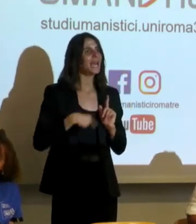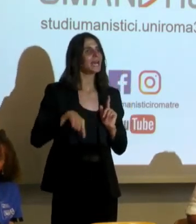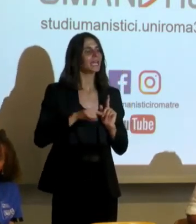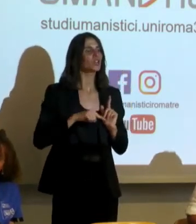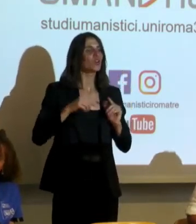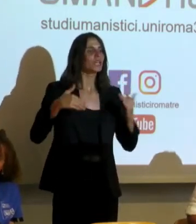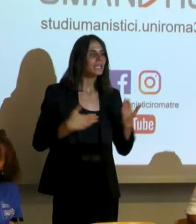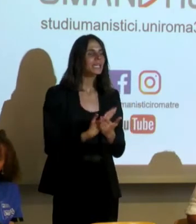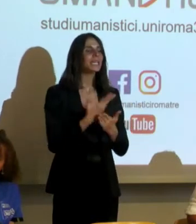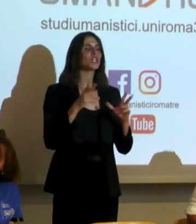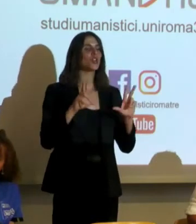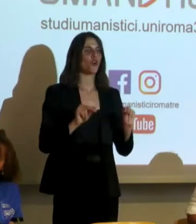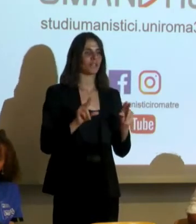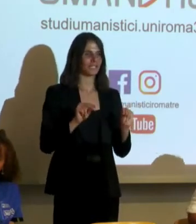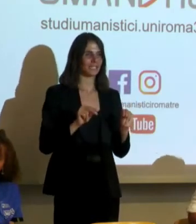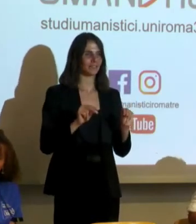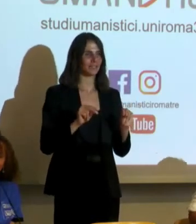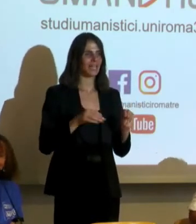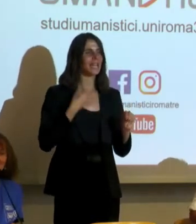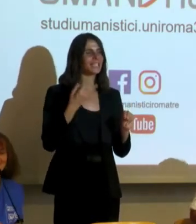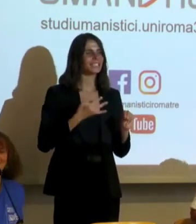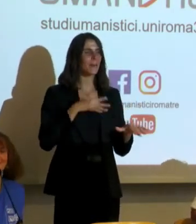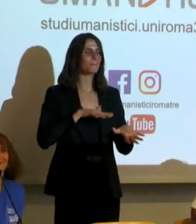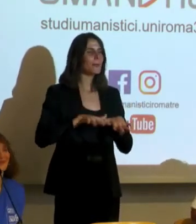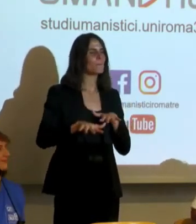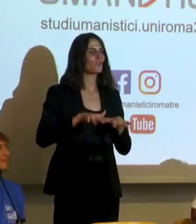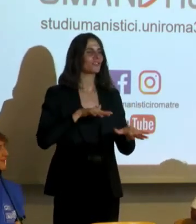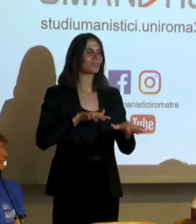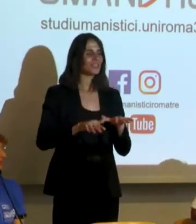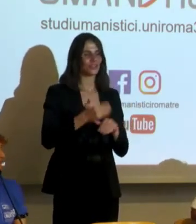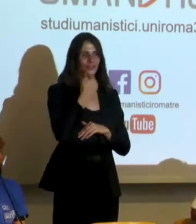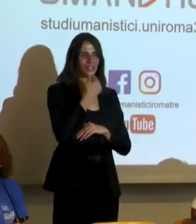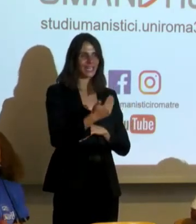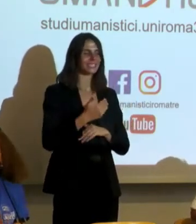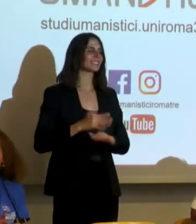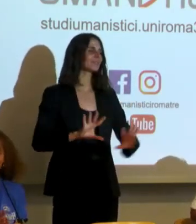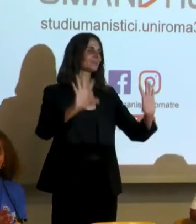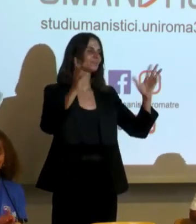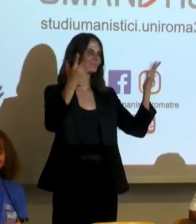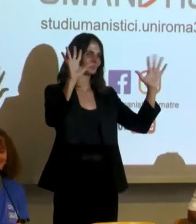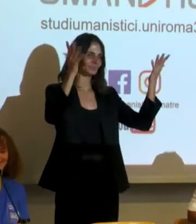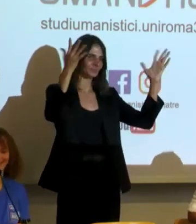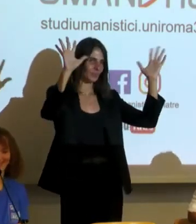plurali e siamo molto dinamici, appunto. Non è abbastanza risciacquato.